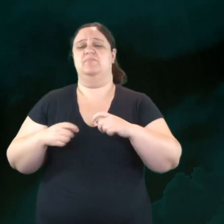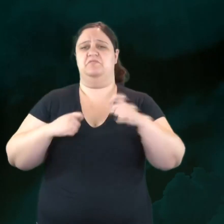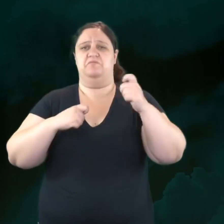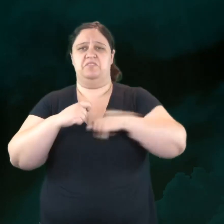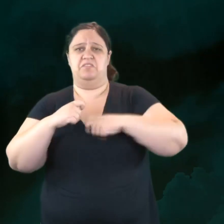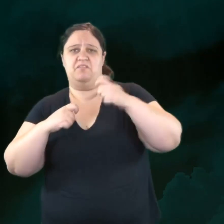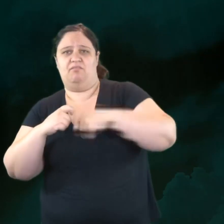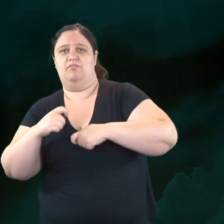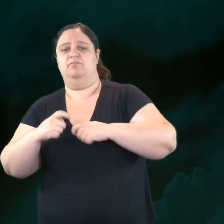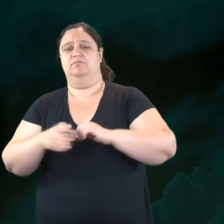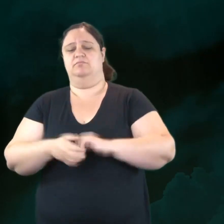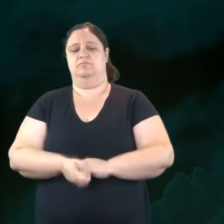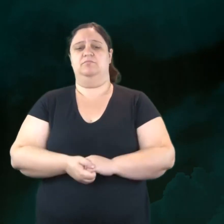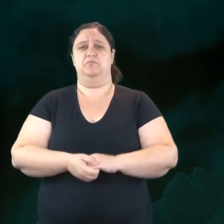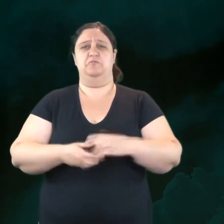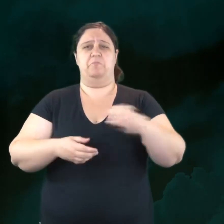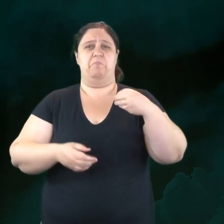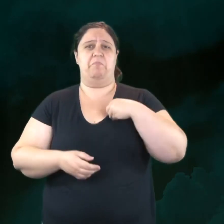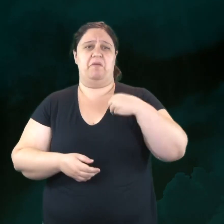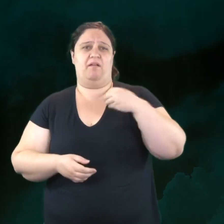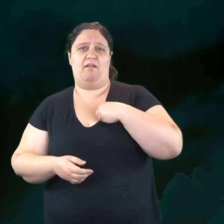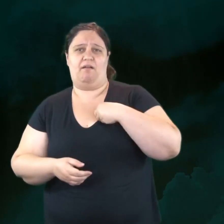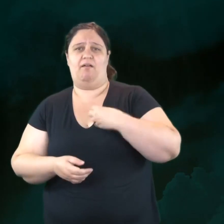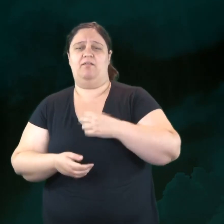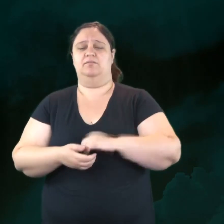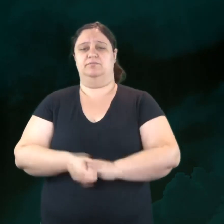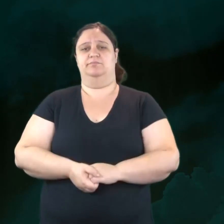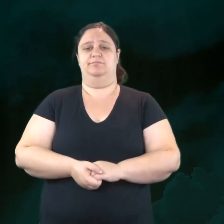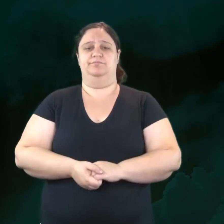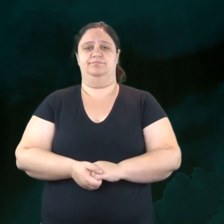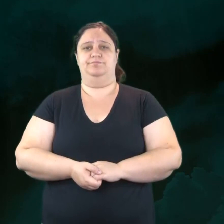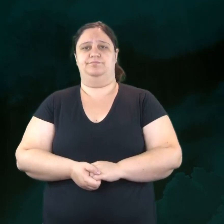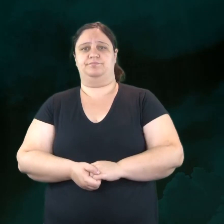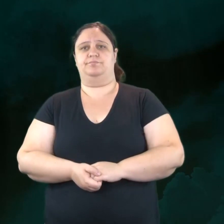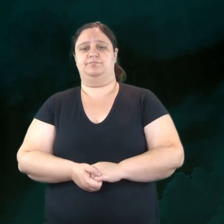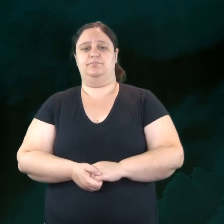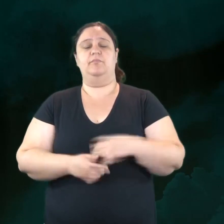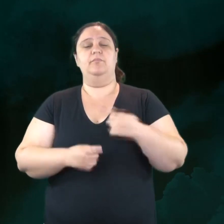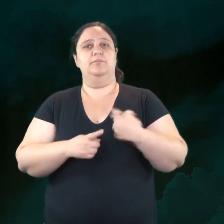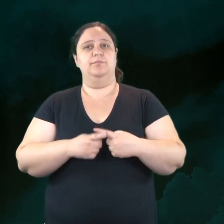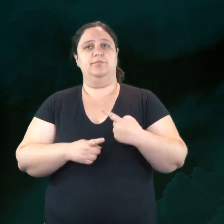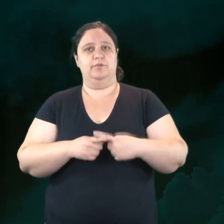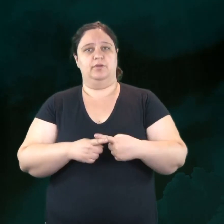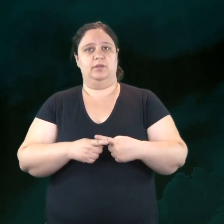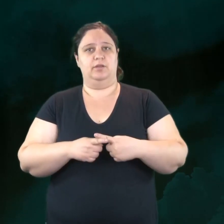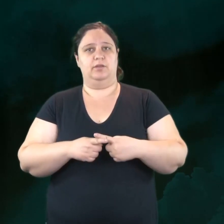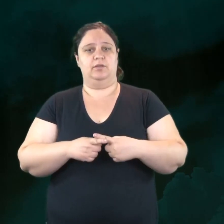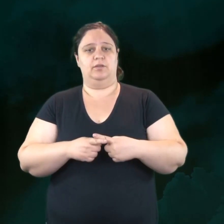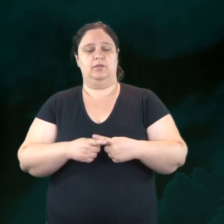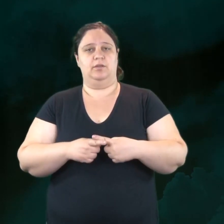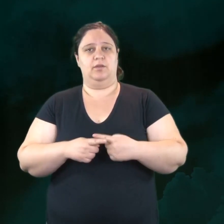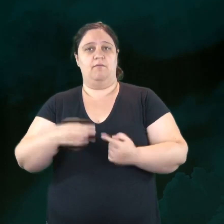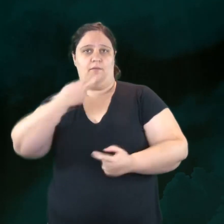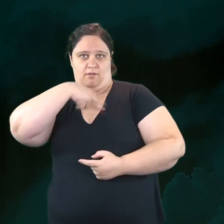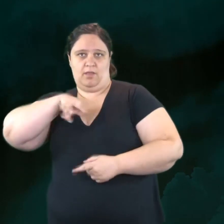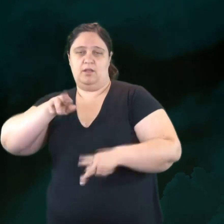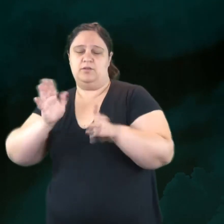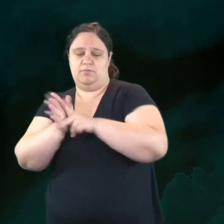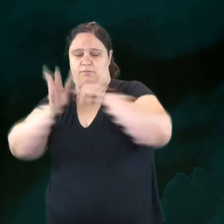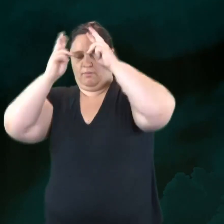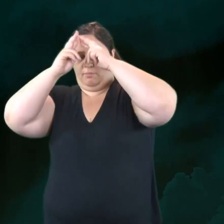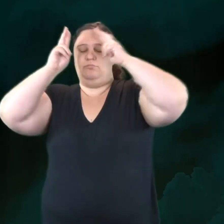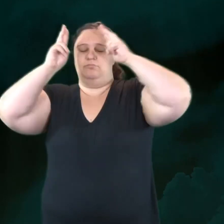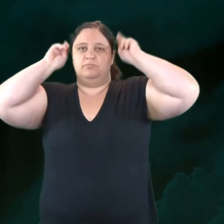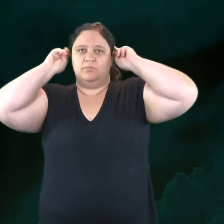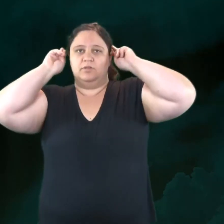ao sexo, né, à impureza no sexo. Quer dizer, por quê? Porque entre os gregos, na religião grega, favorece